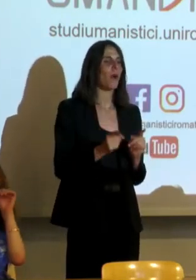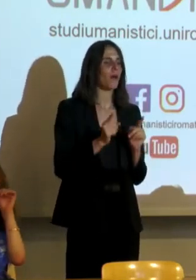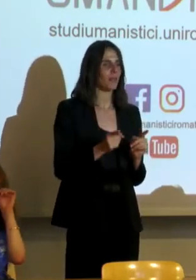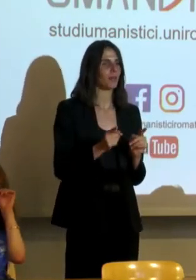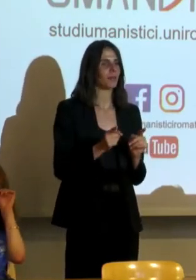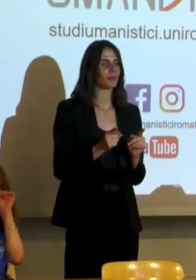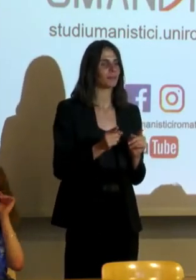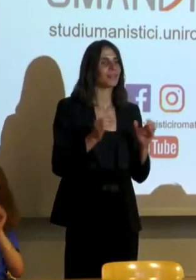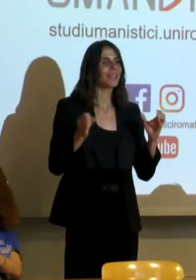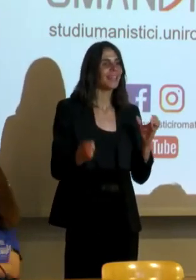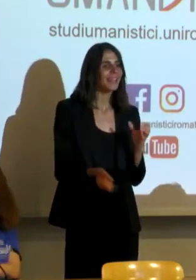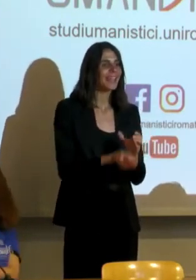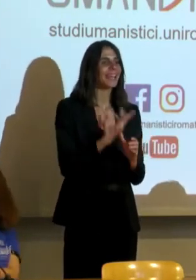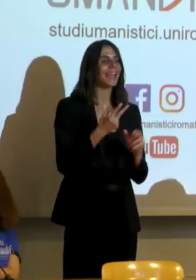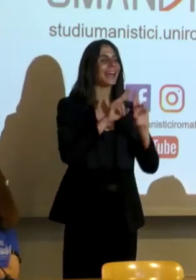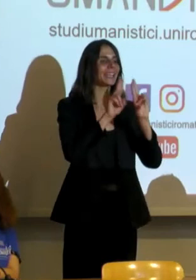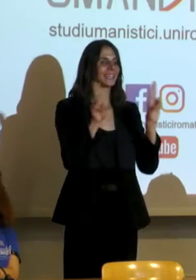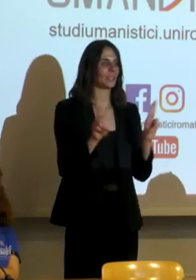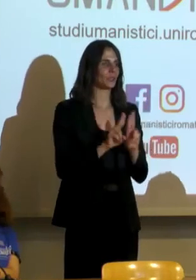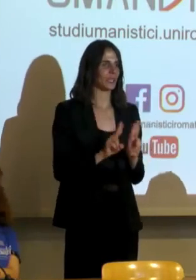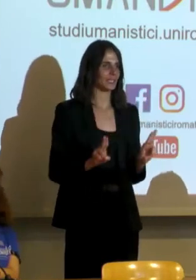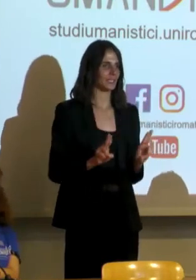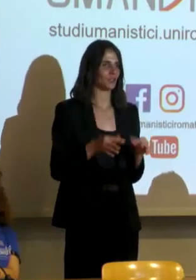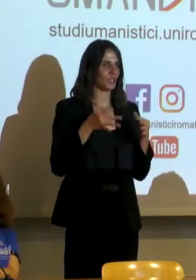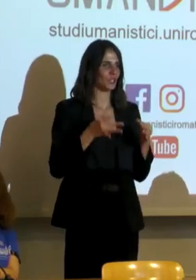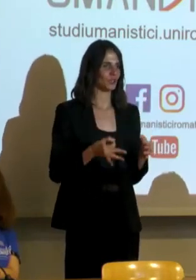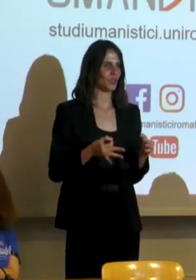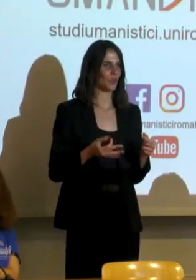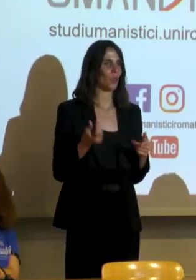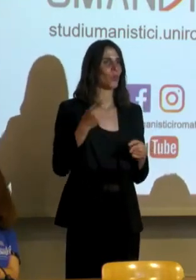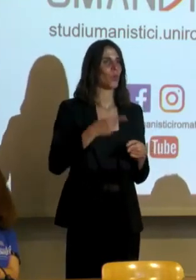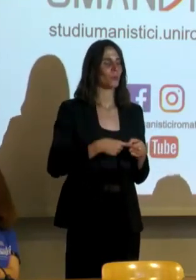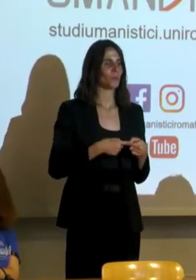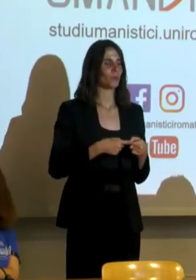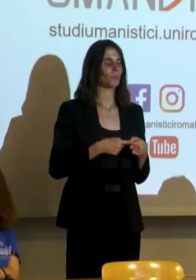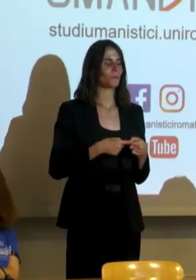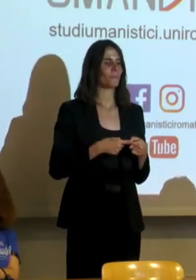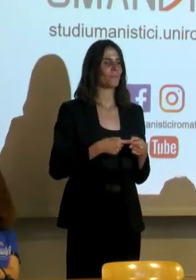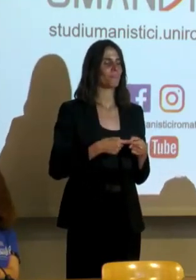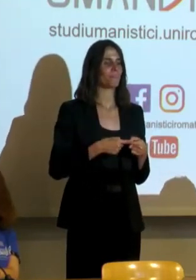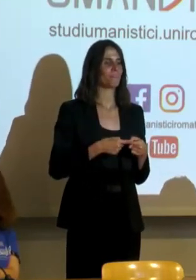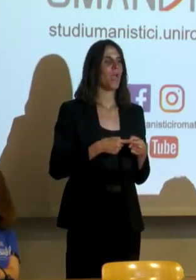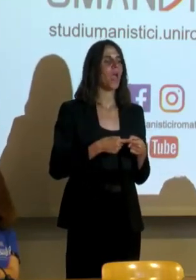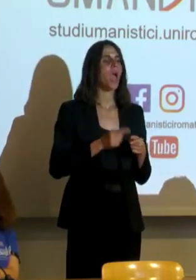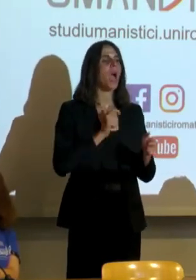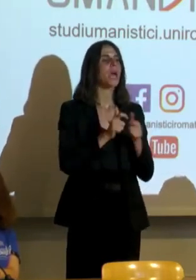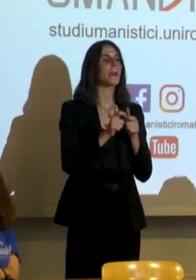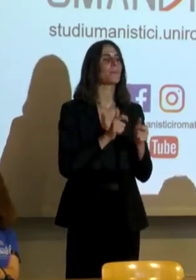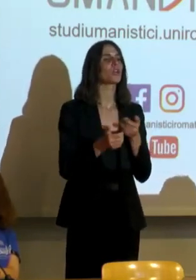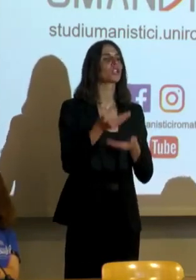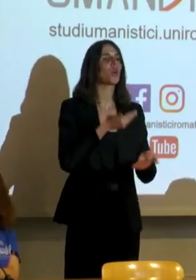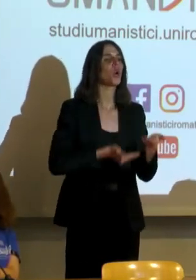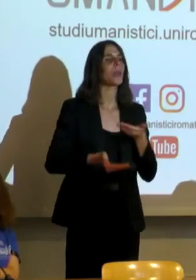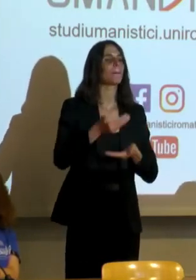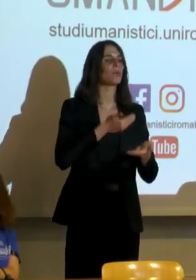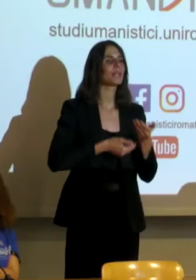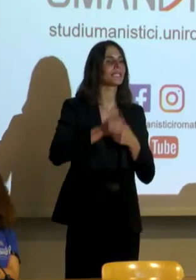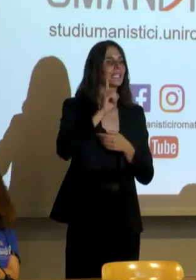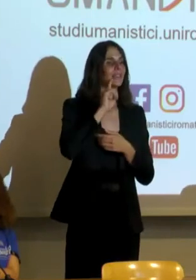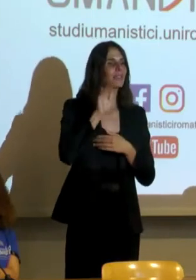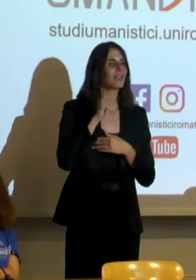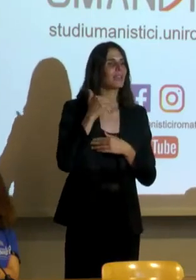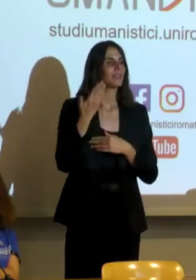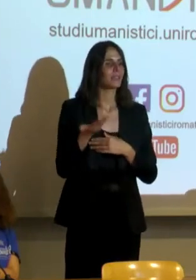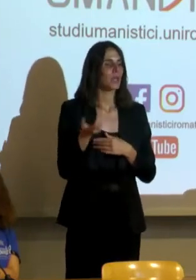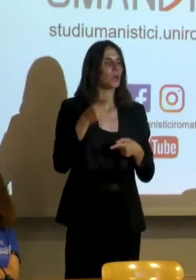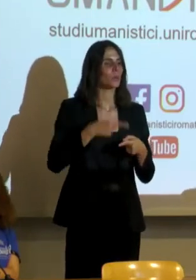della internazionalizzazione di sicuro, ma anche quella interdisciplinarietà e legame non soltanto con altre discipline ma con